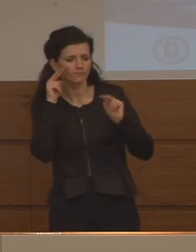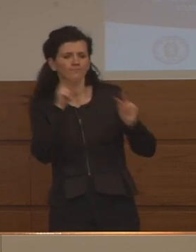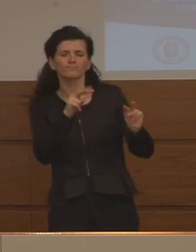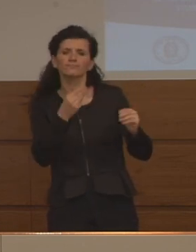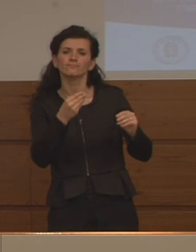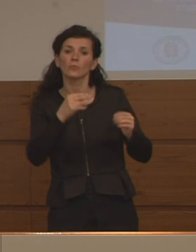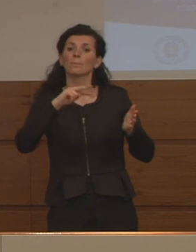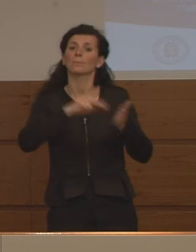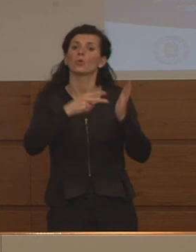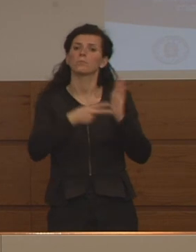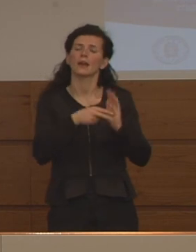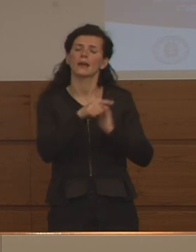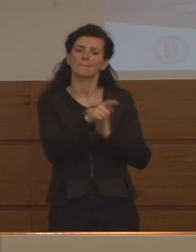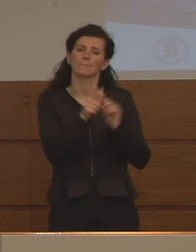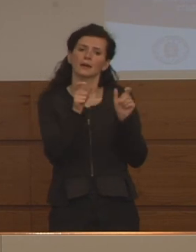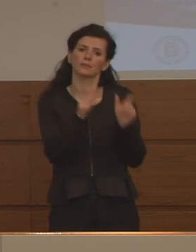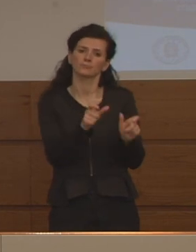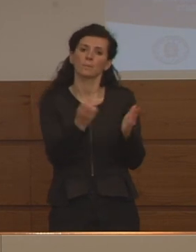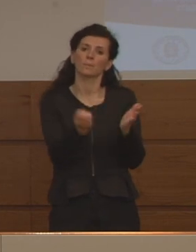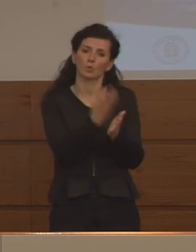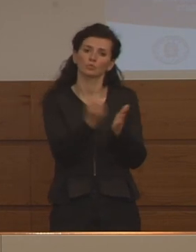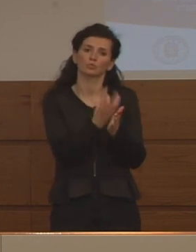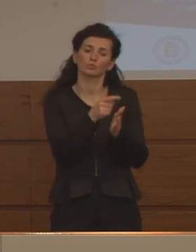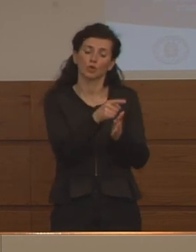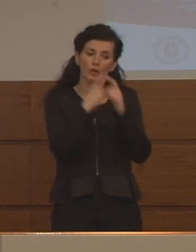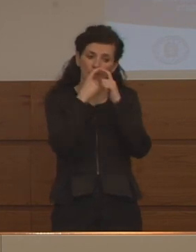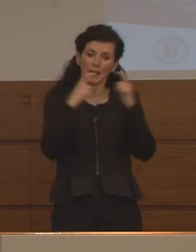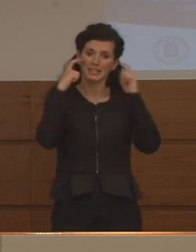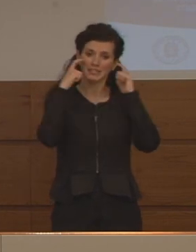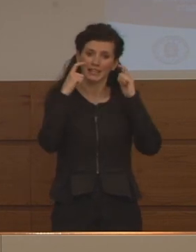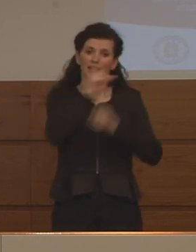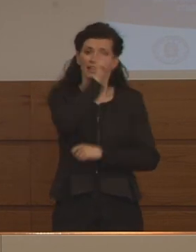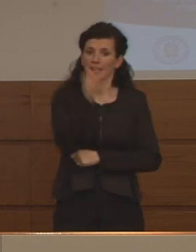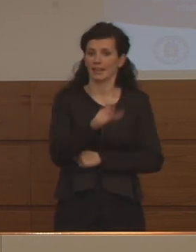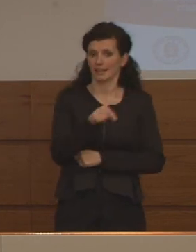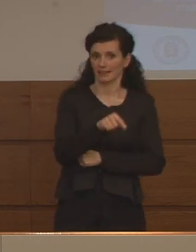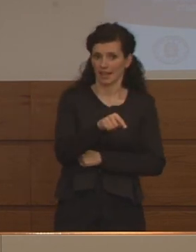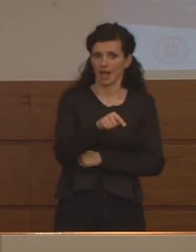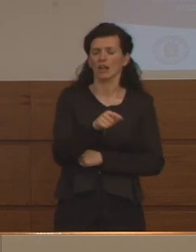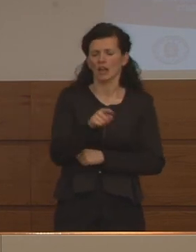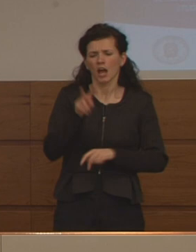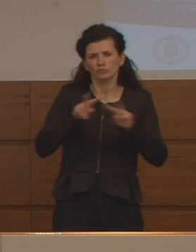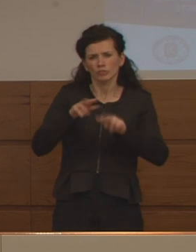problema che pertiene alla produzione di mascherine nel nostro paese